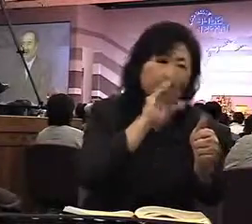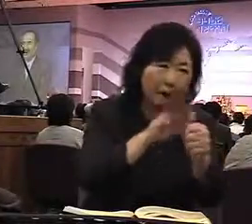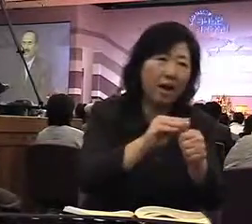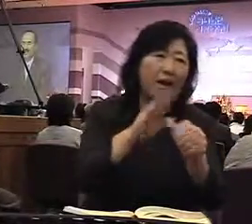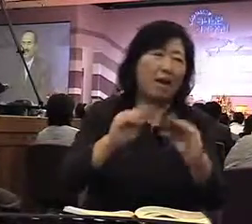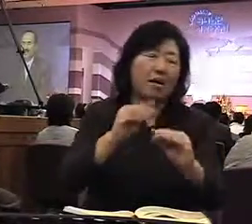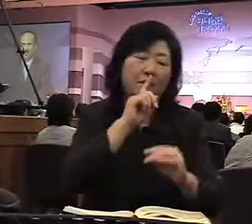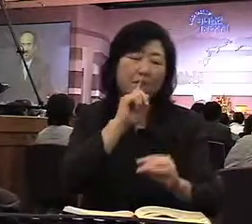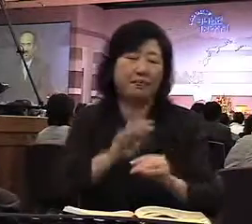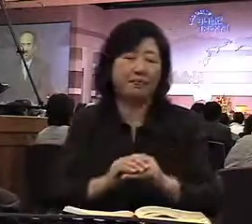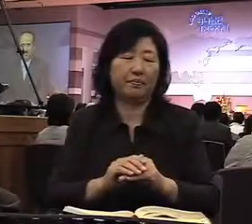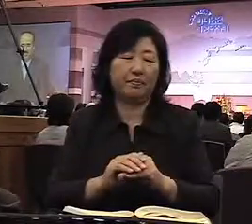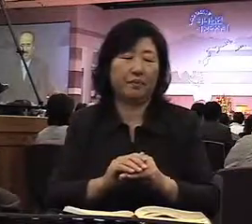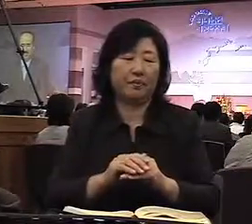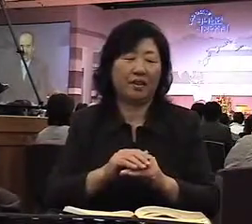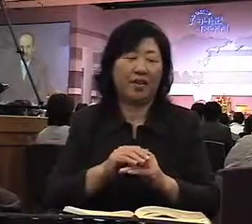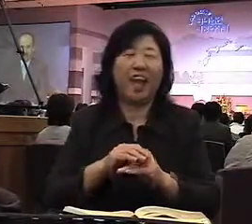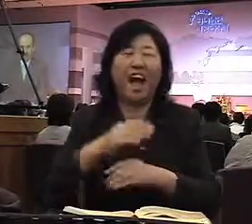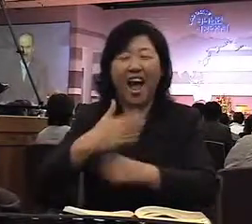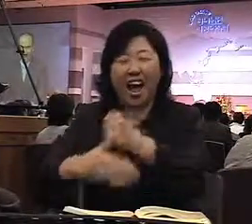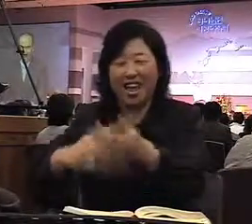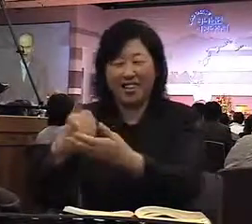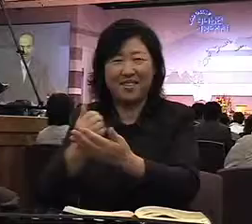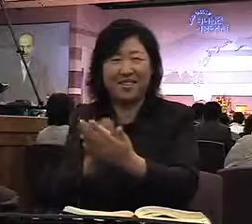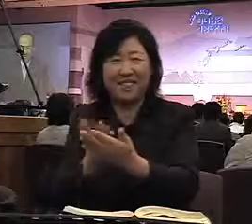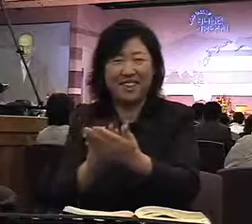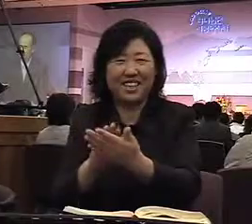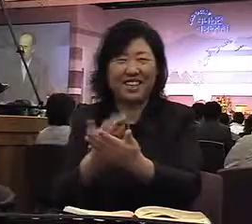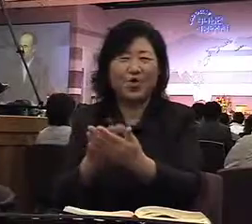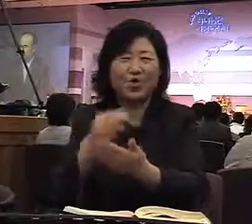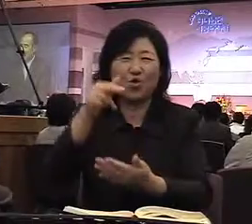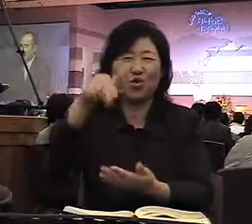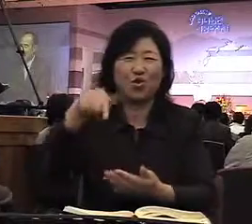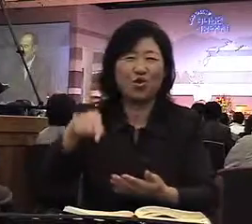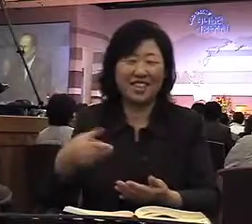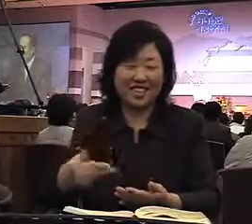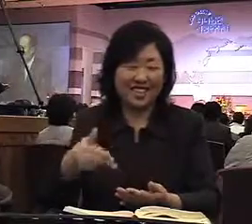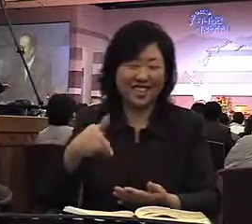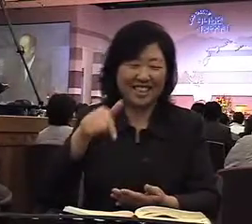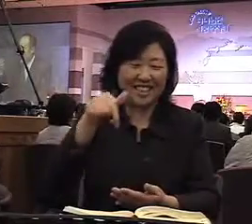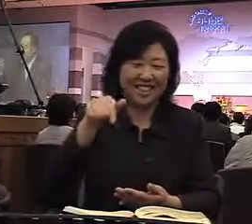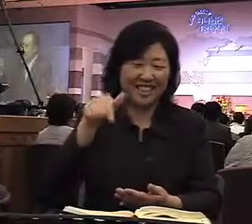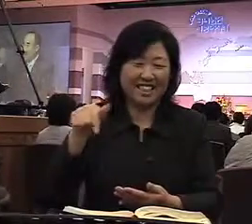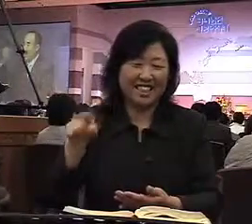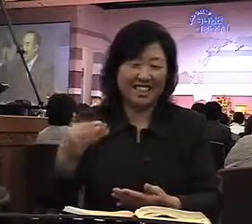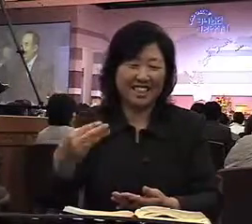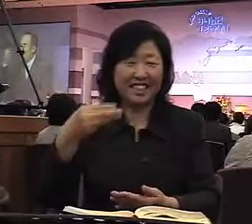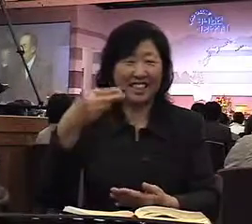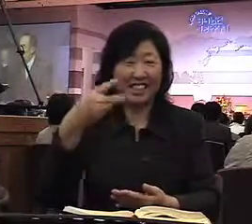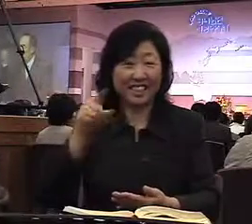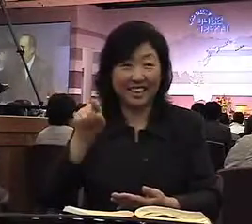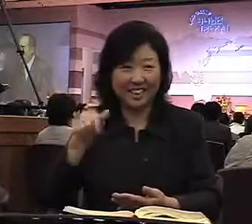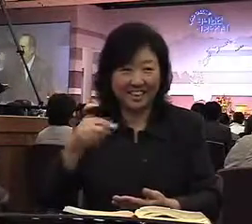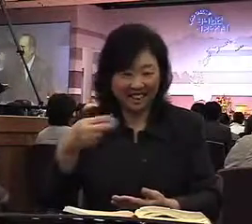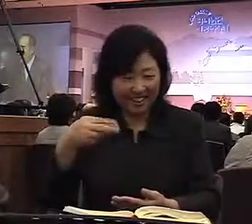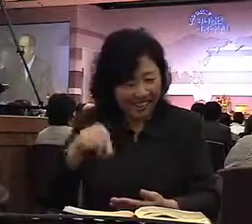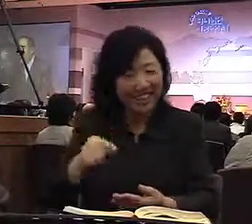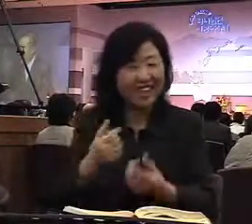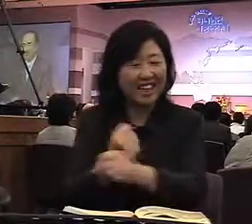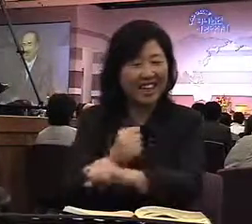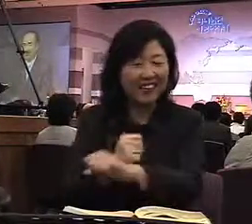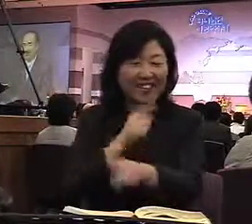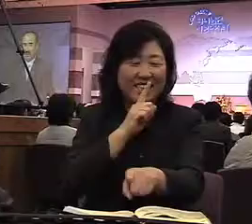참 우리 하나님 변적이 죽을 듯하다. 그죠? 저는 너무 좋아요. 계획을